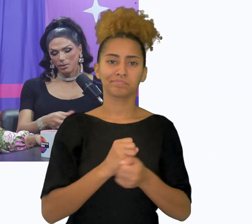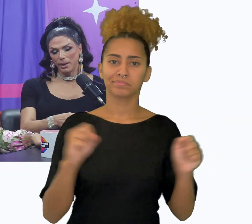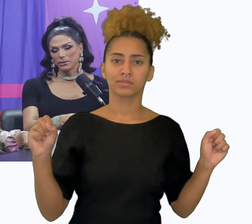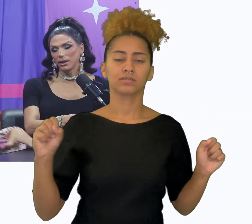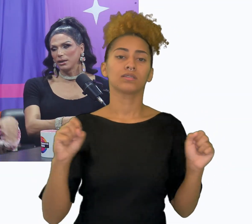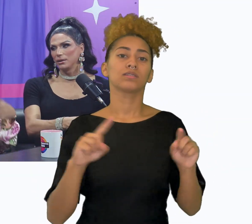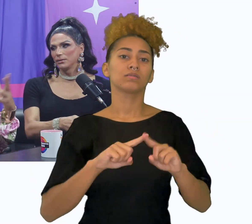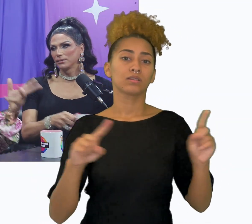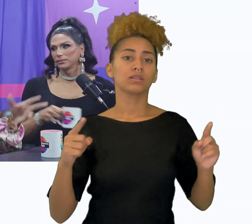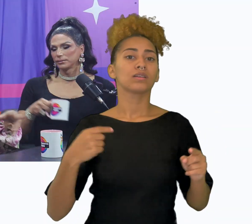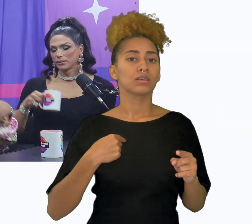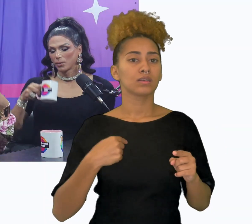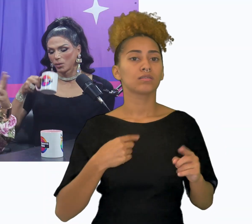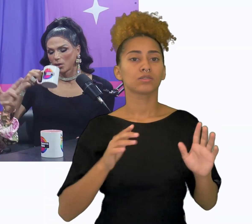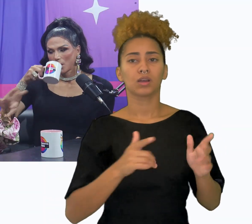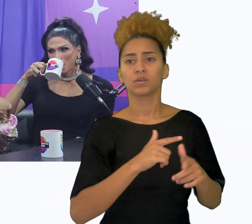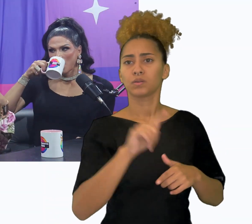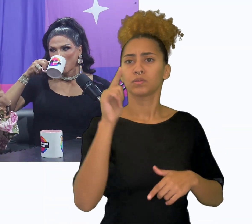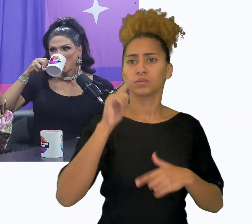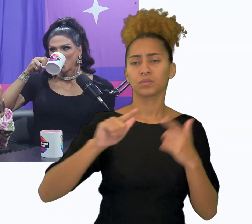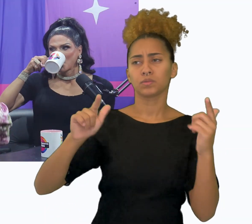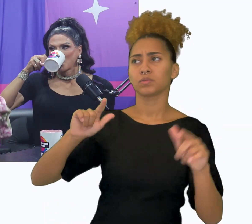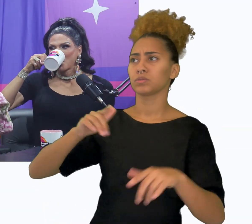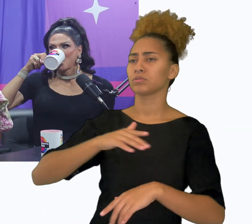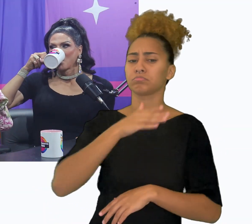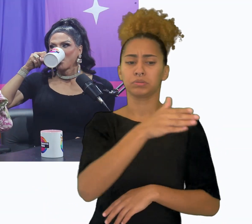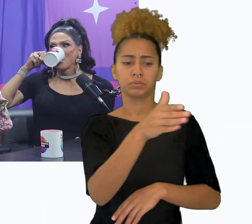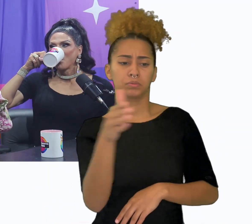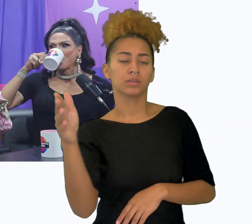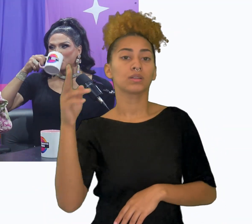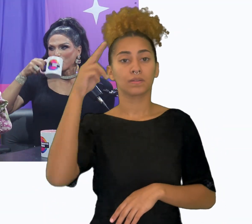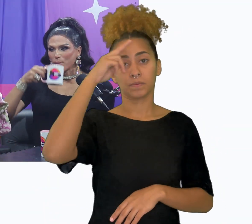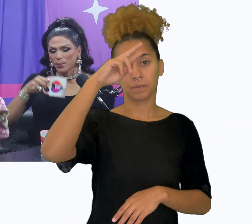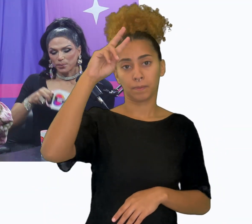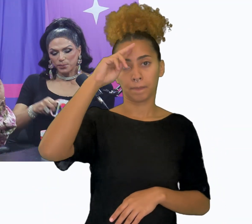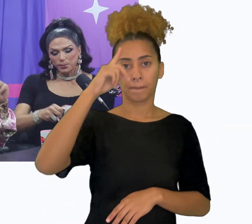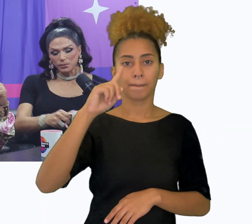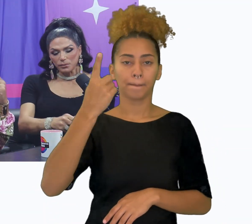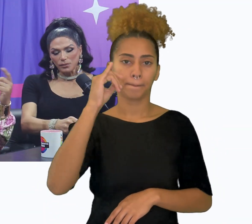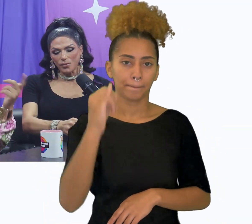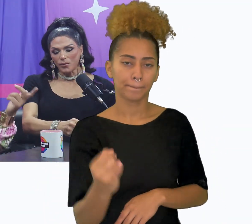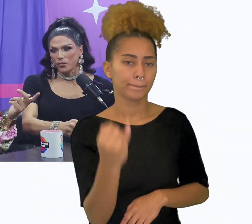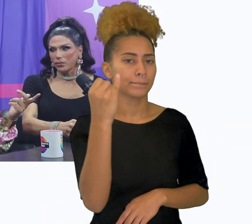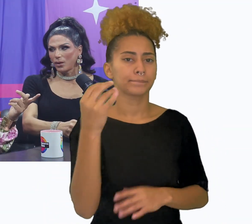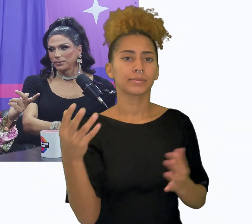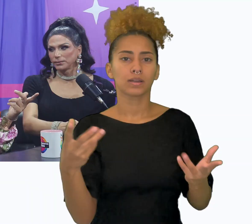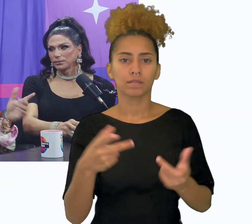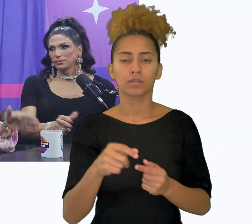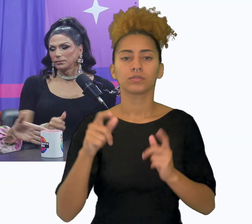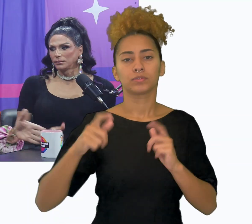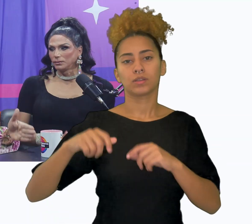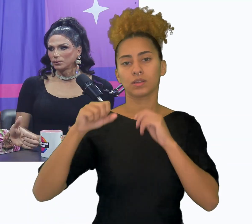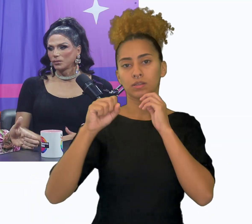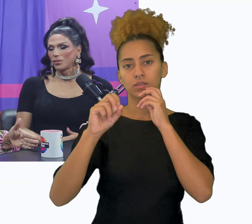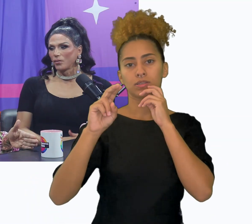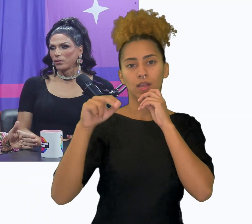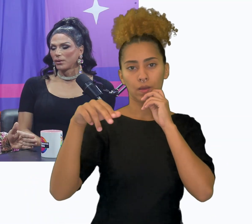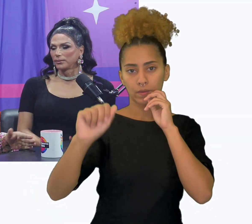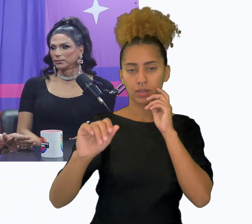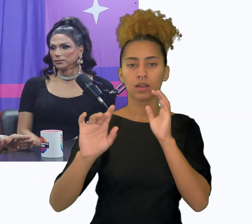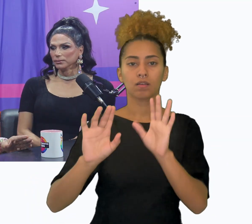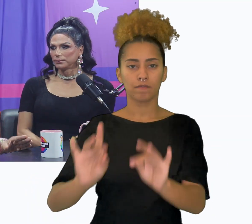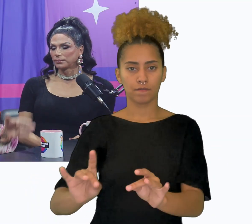Né? E eu fui para outros ramos, assim. E eu lembro que eu tive uma oportunidade muito grande na sauna, porque eu era